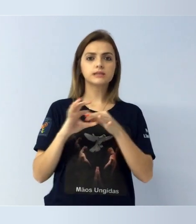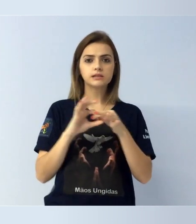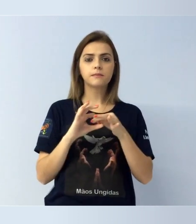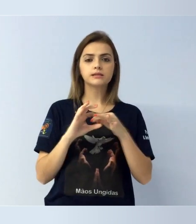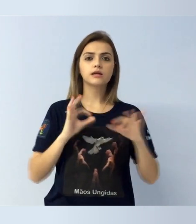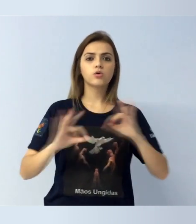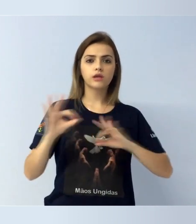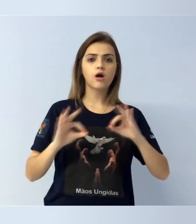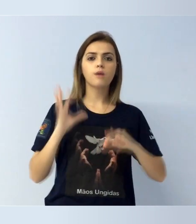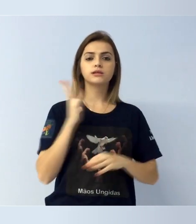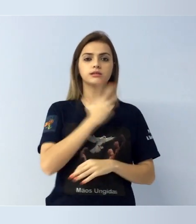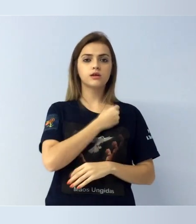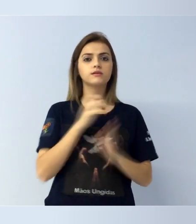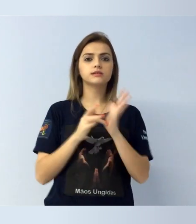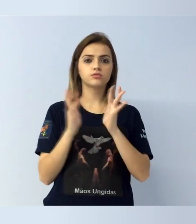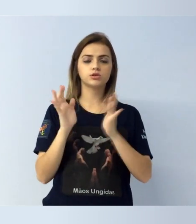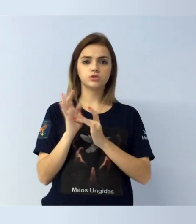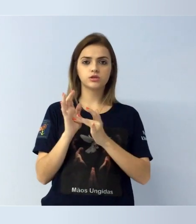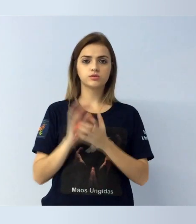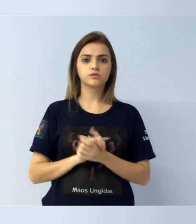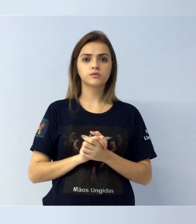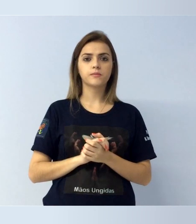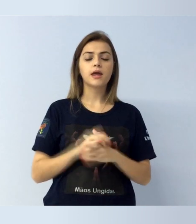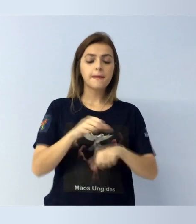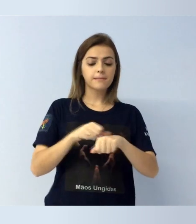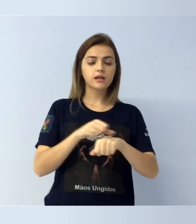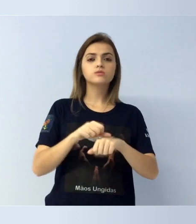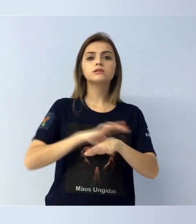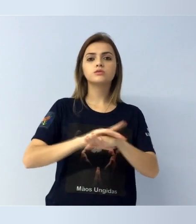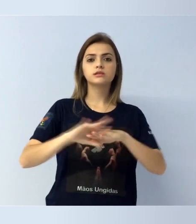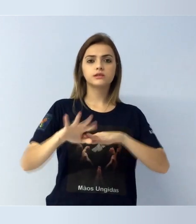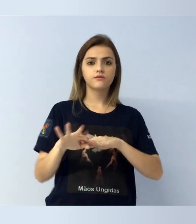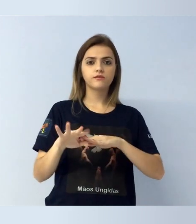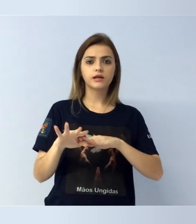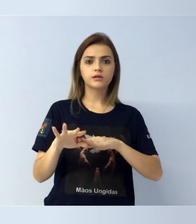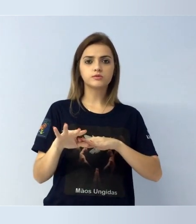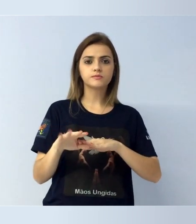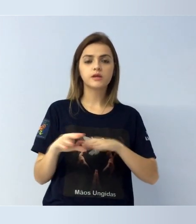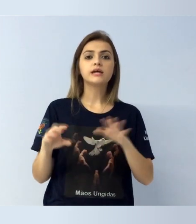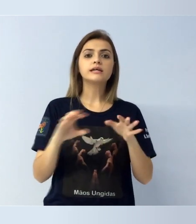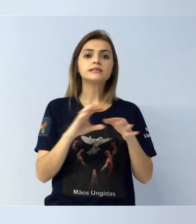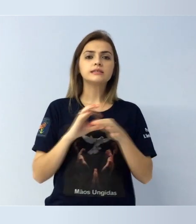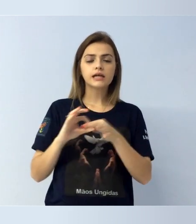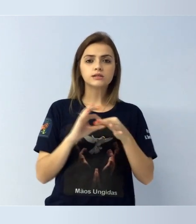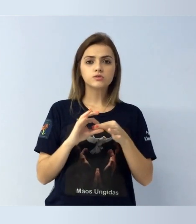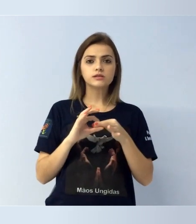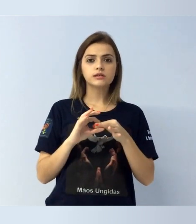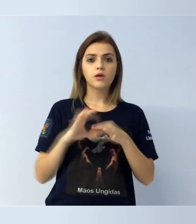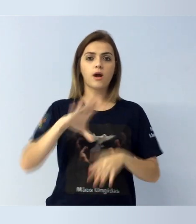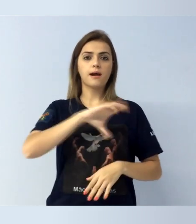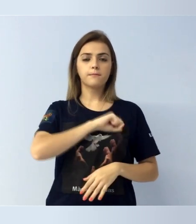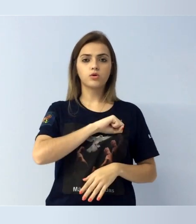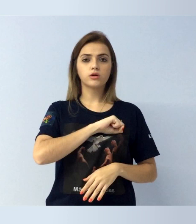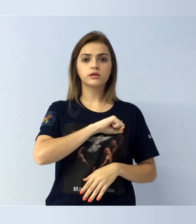obra salvadora de Jesus. Pela unção dos enfermos, os doentes se associam livremente à